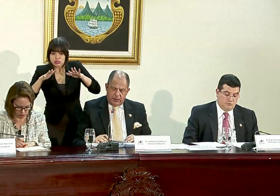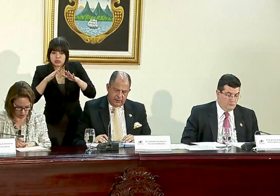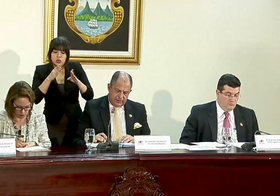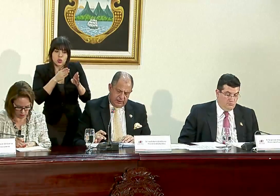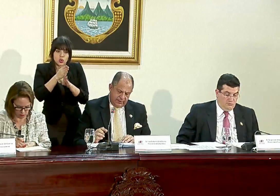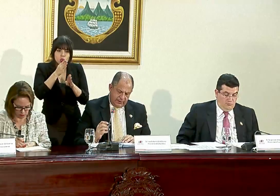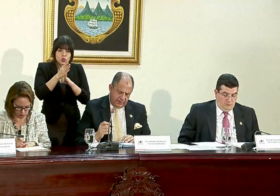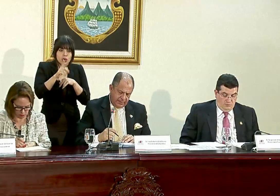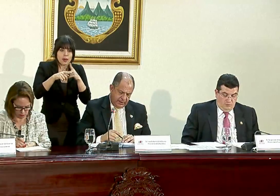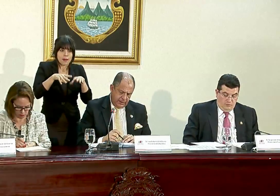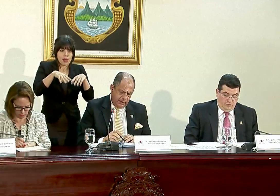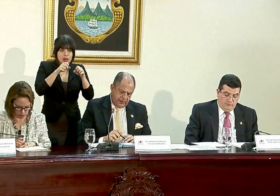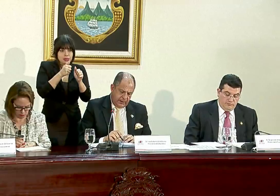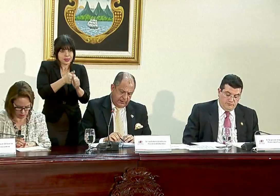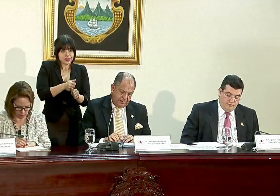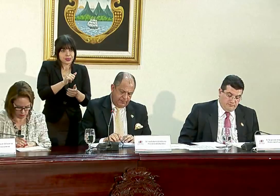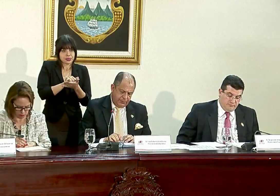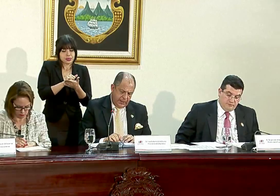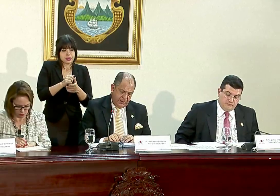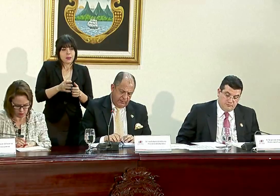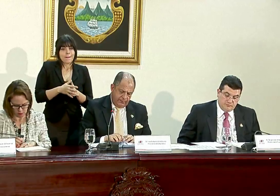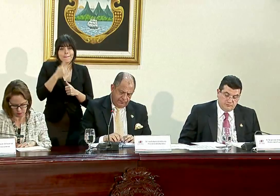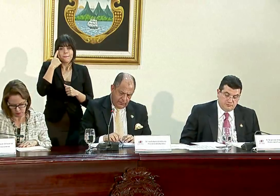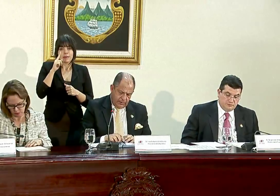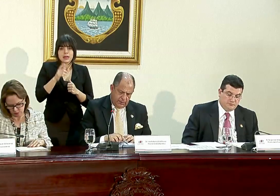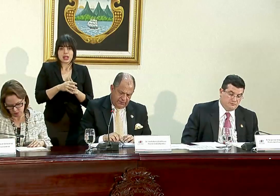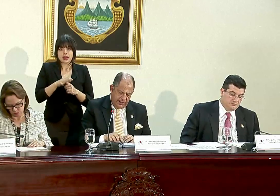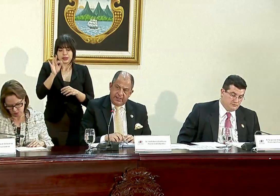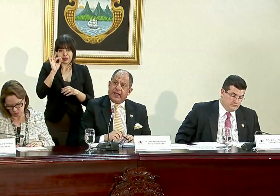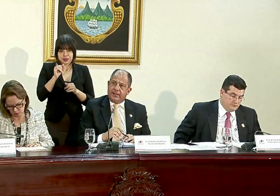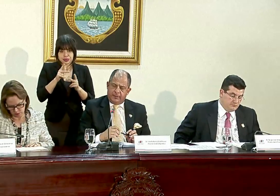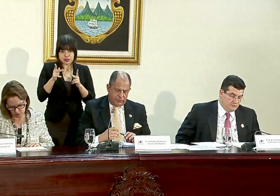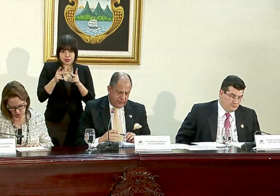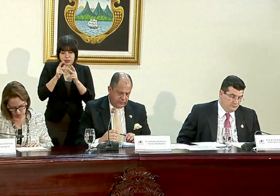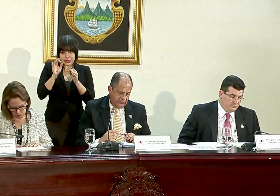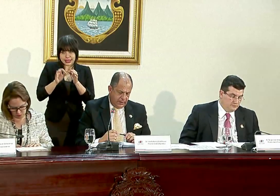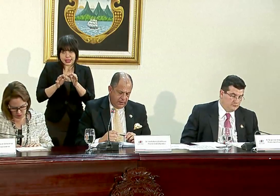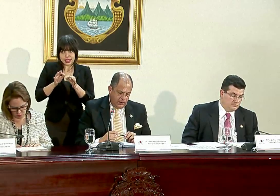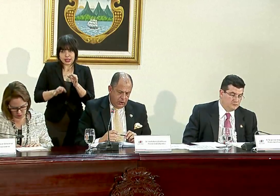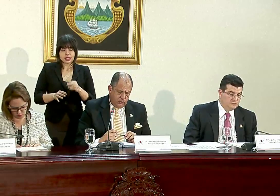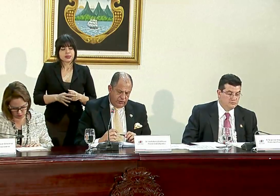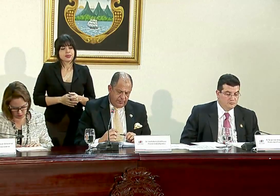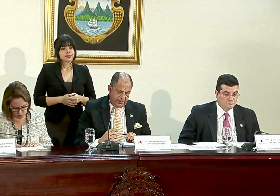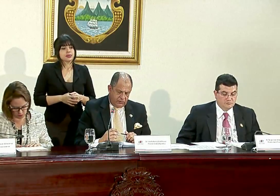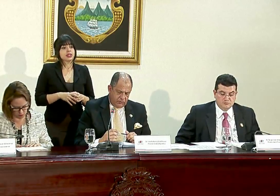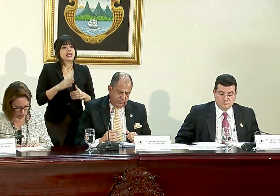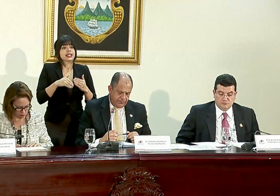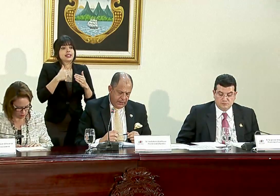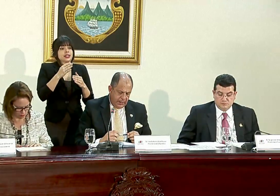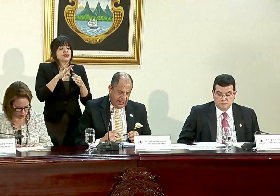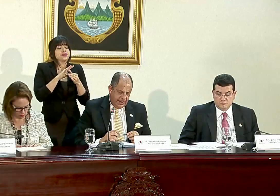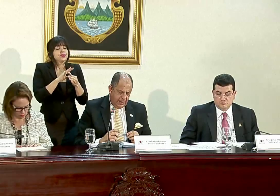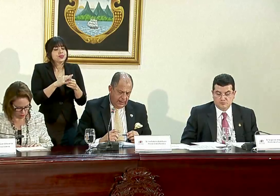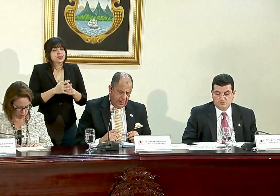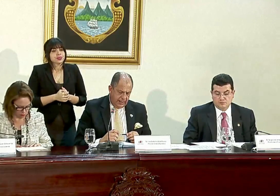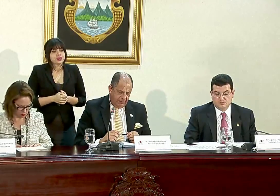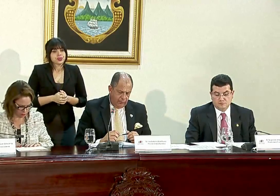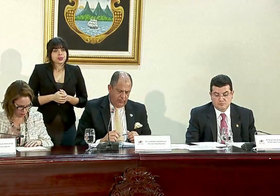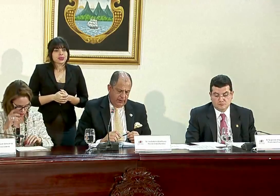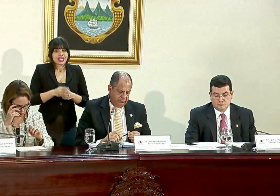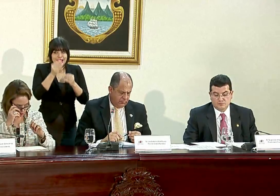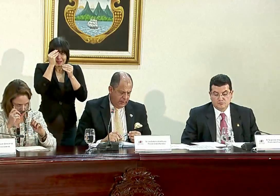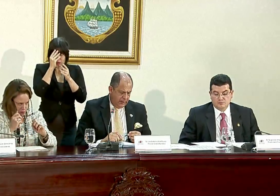es la ruta que se debe seguir para finiquitar ese proceso con respecto al